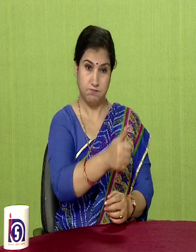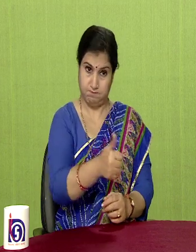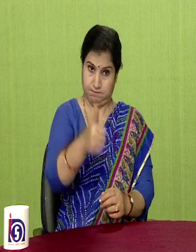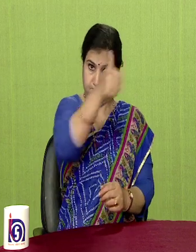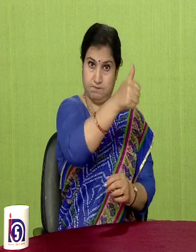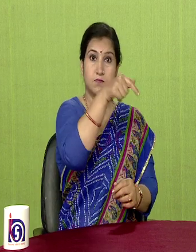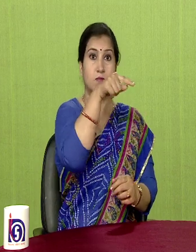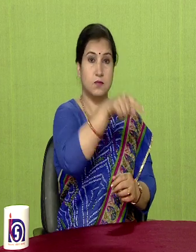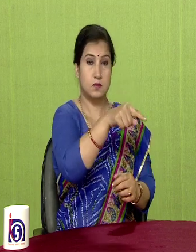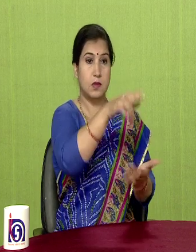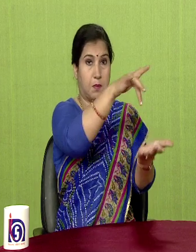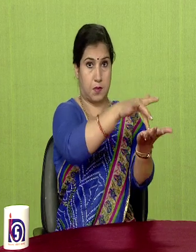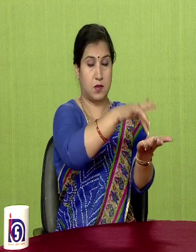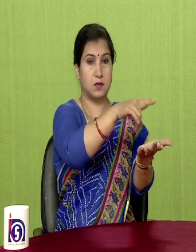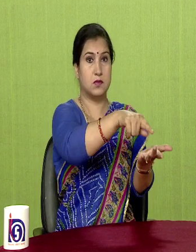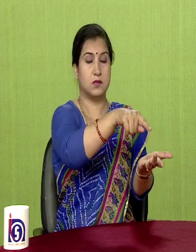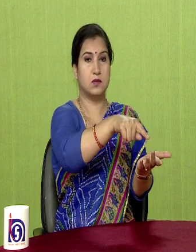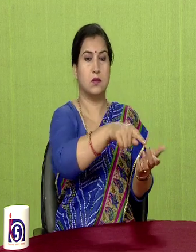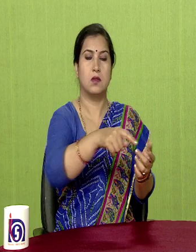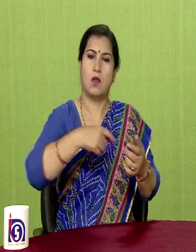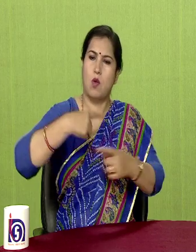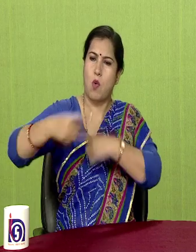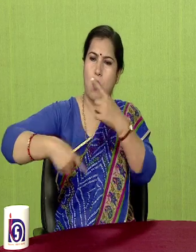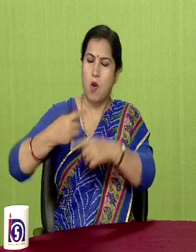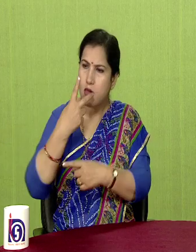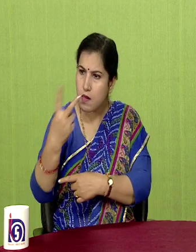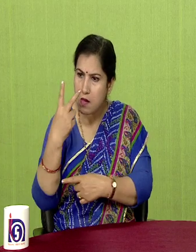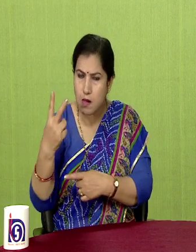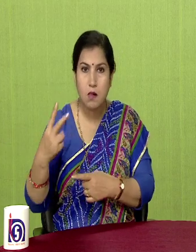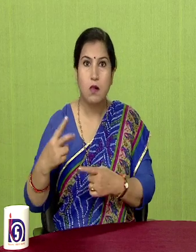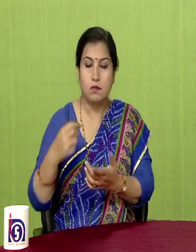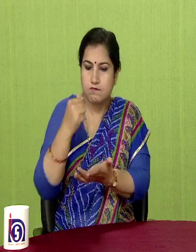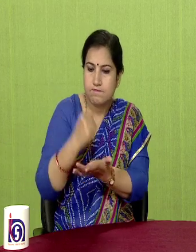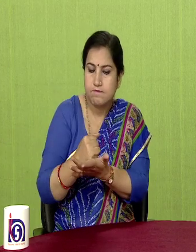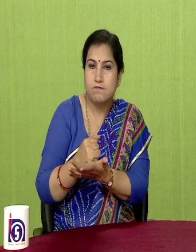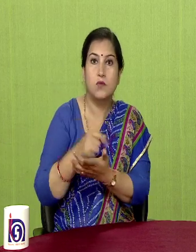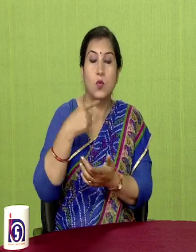राजगद्दी पर तो बड़े भाई का अधिकार होता है, किंतु यहाँ उन्हें वनवास दे दिया गया।